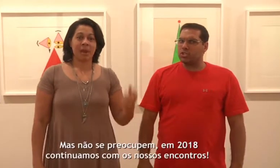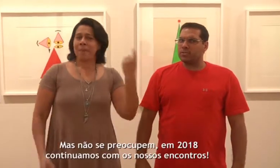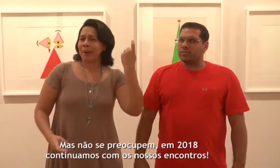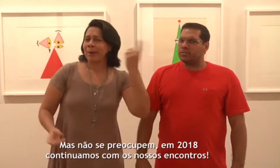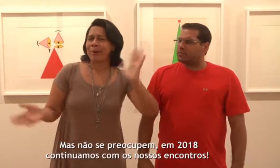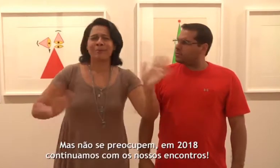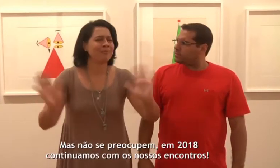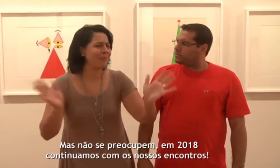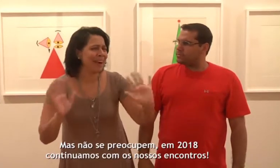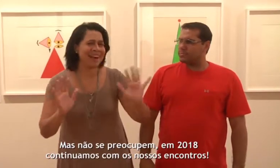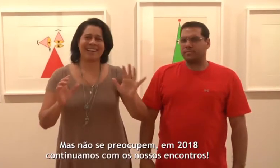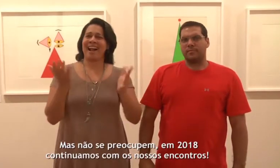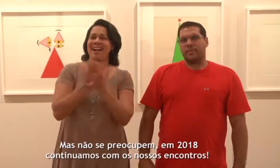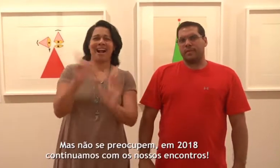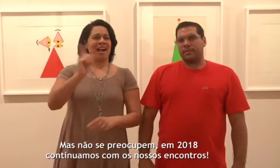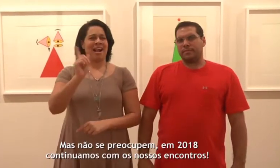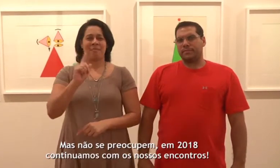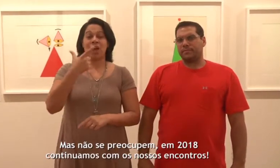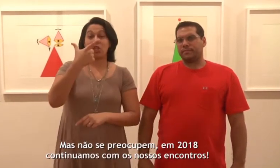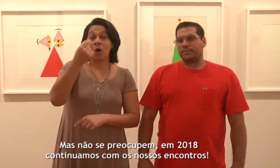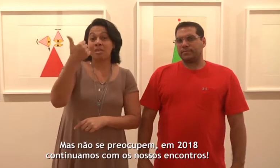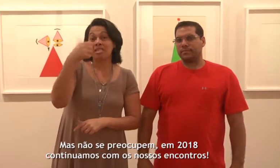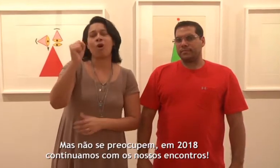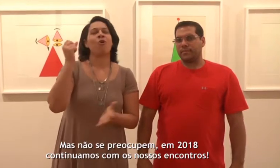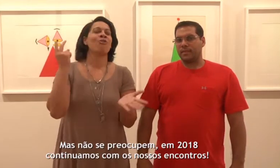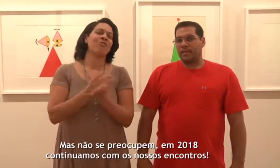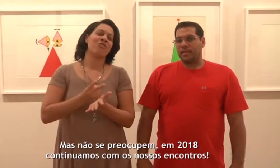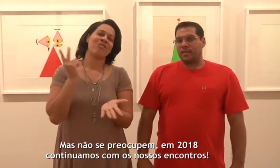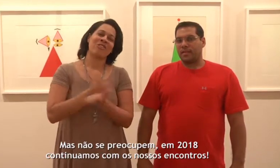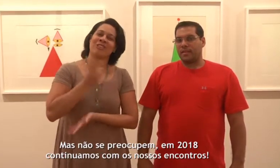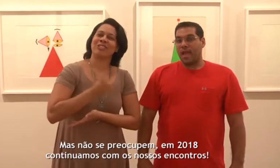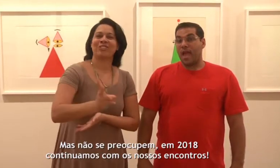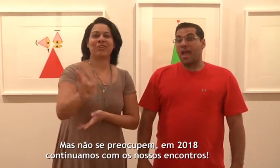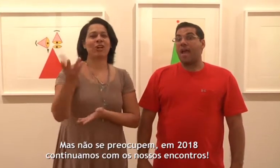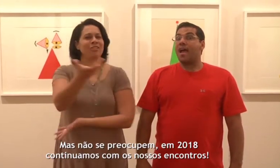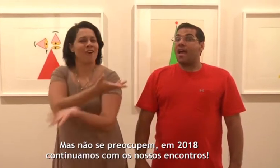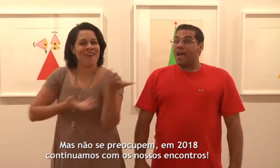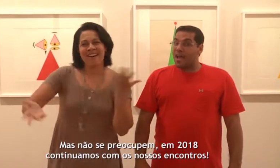Mas não se preocupem. Em 2018, continuamos com nossos encontros.